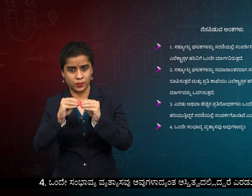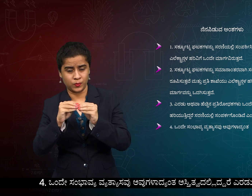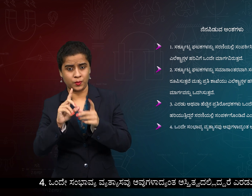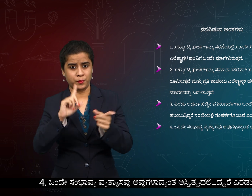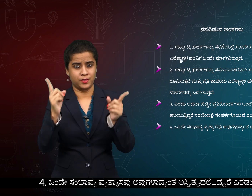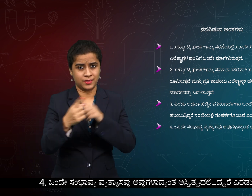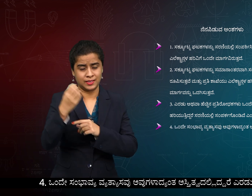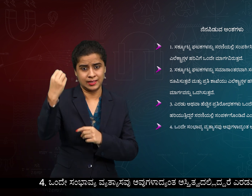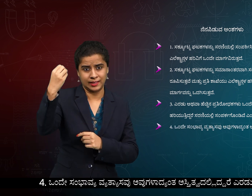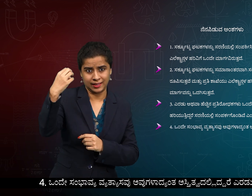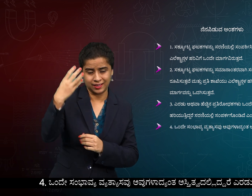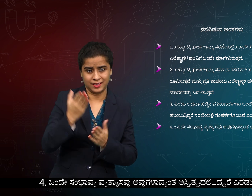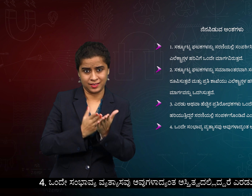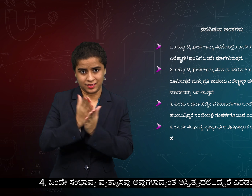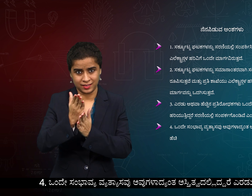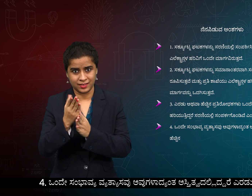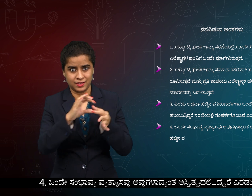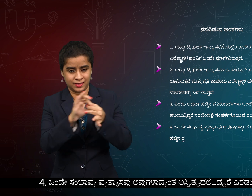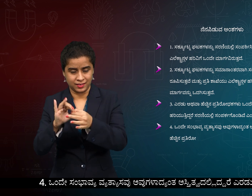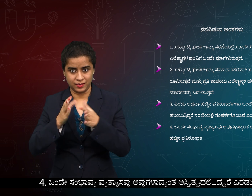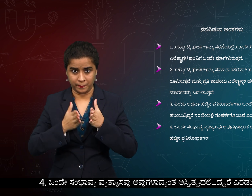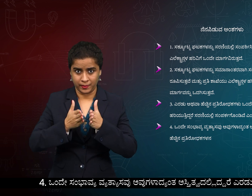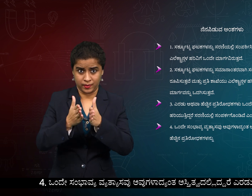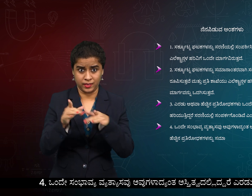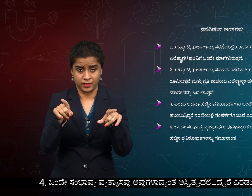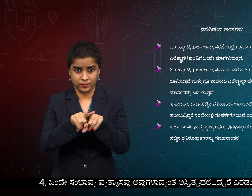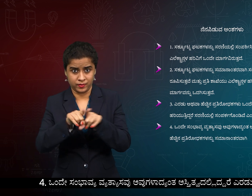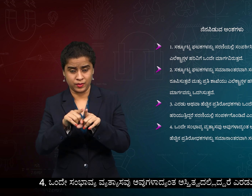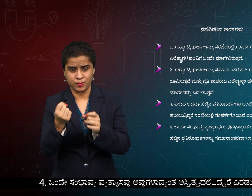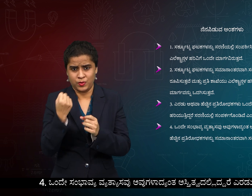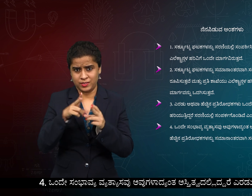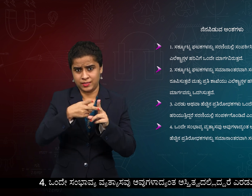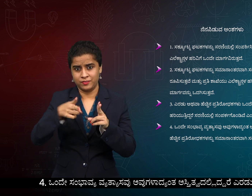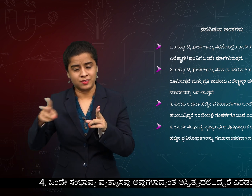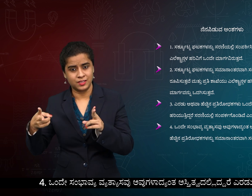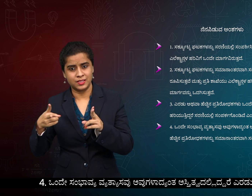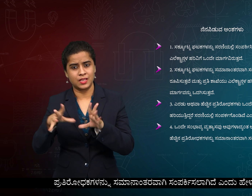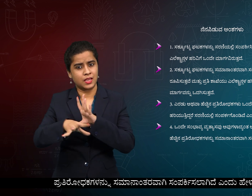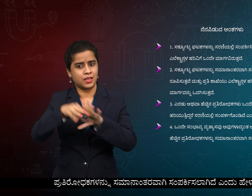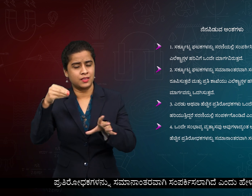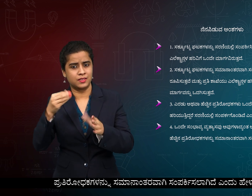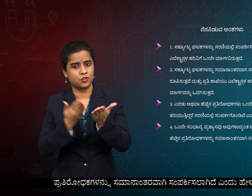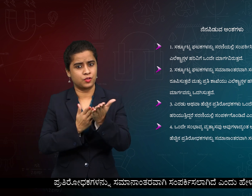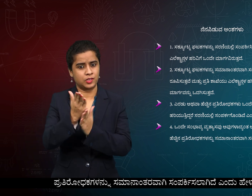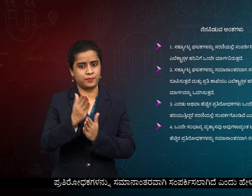ಒಂದೇ ಸಂಭಾವ್ಯ ವ್ಯತ್ಯಾಸವು ಅವುಗಳಾದ್ಯಂತ ಅಸ್ತಿತ್ವದಲ್ಲಿದ್ದರೆ 2 ಅಥವಾ ಹೆಚ್ಚಿನ